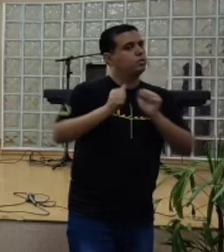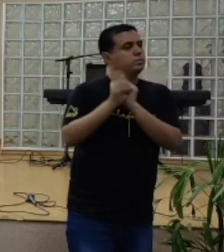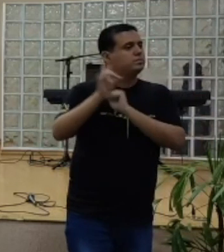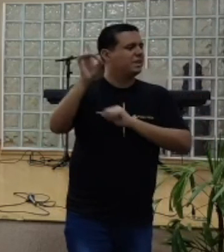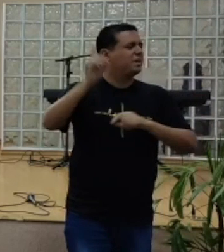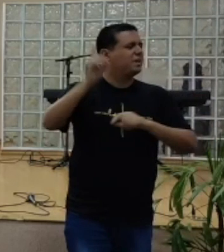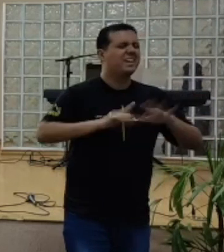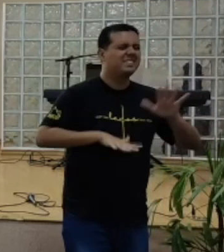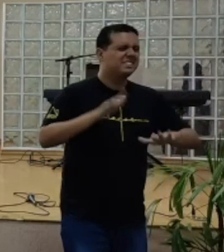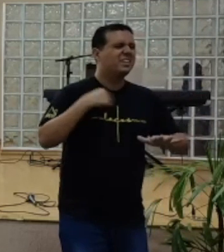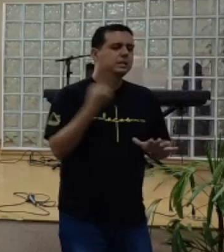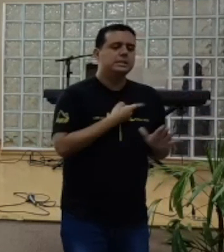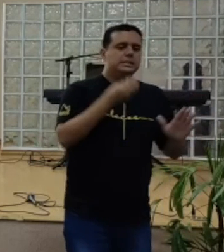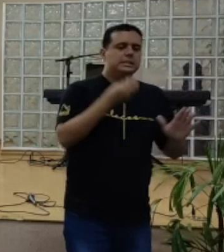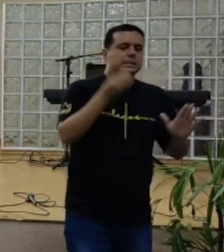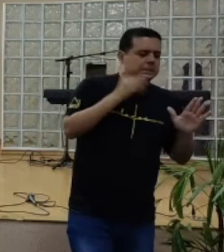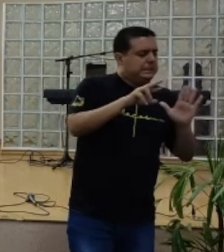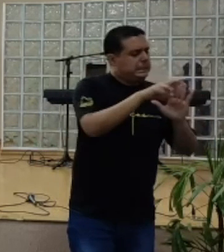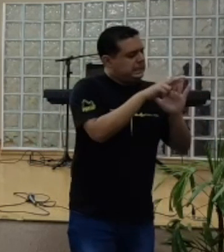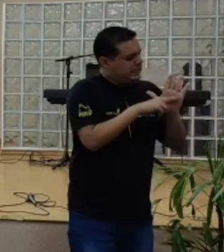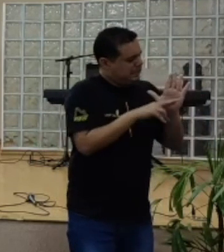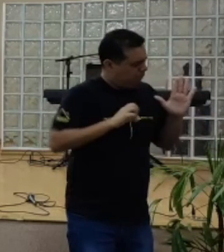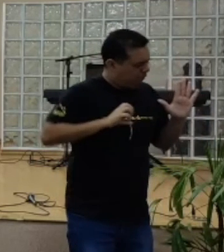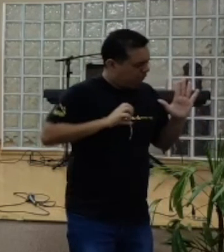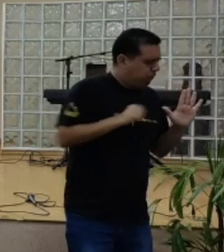tantas regras, e fazer,